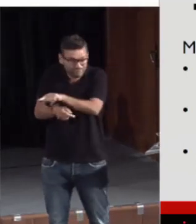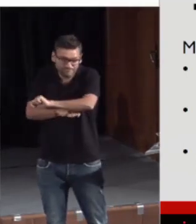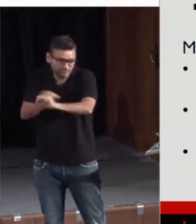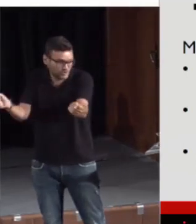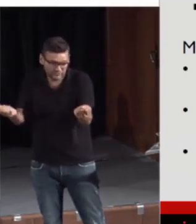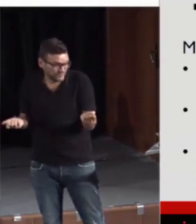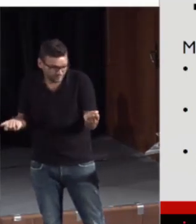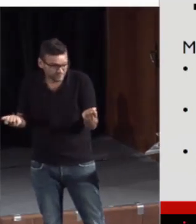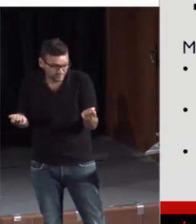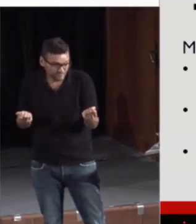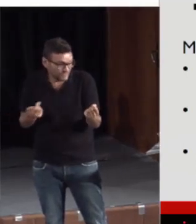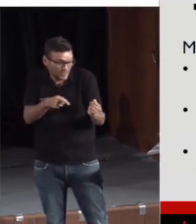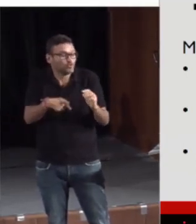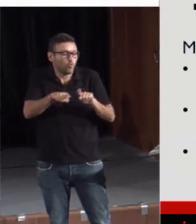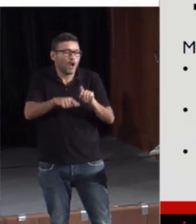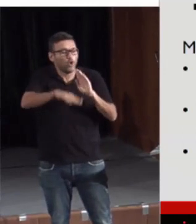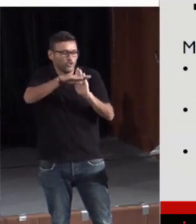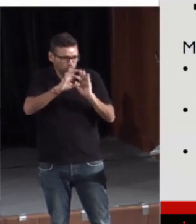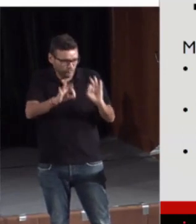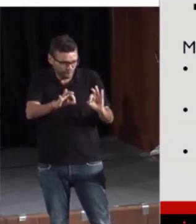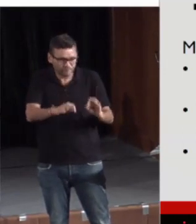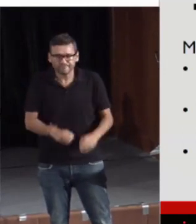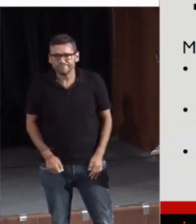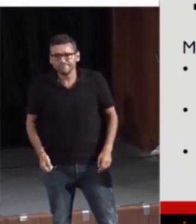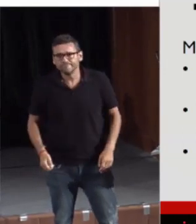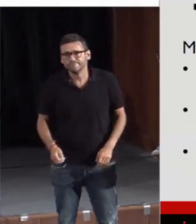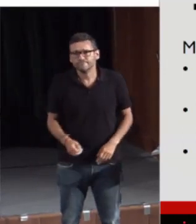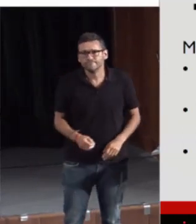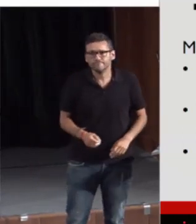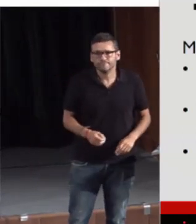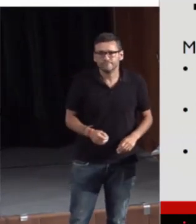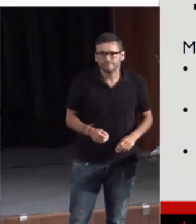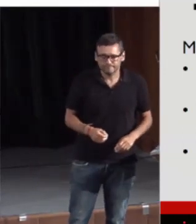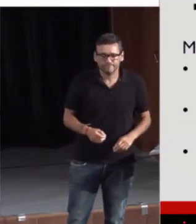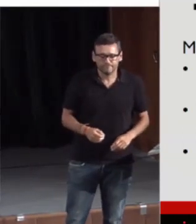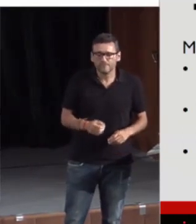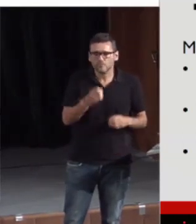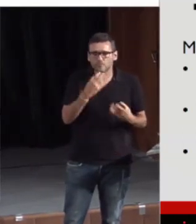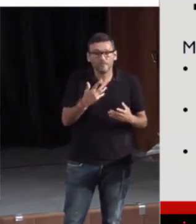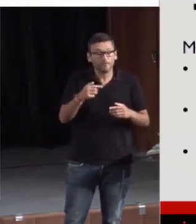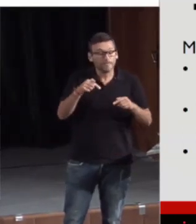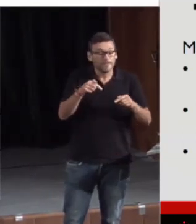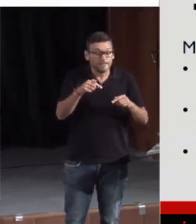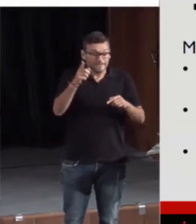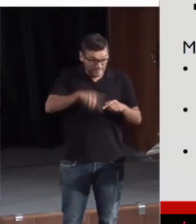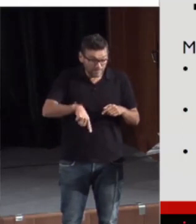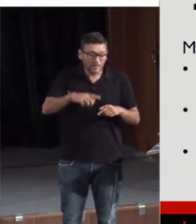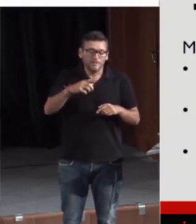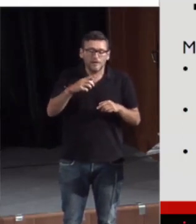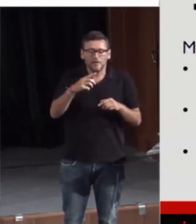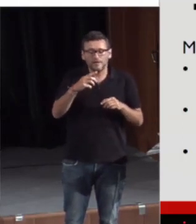no se da ese caso, la condicionalidad no existe, es una condición.